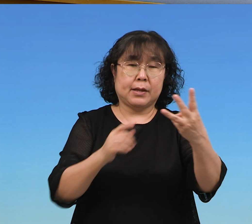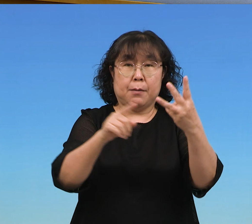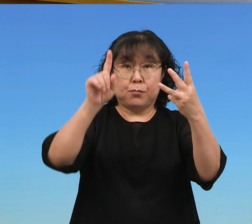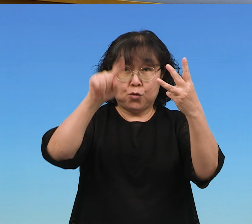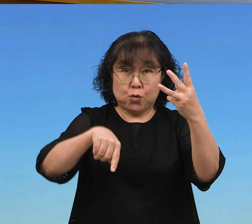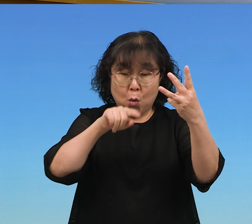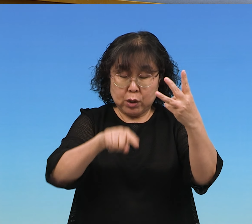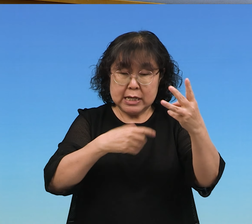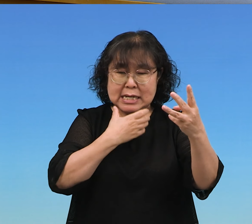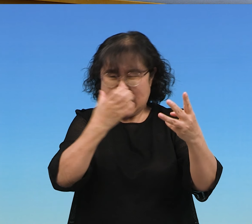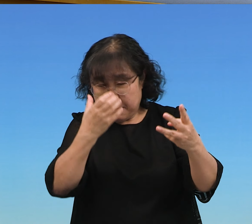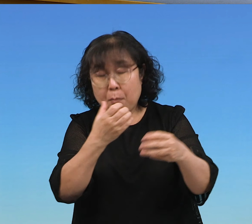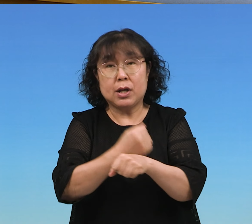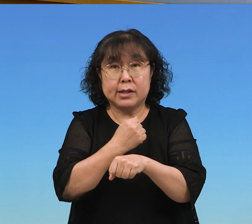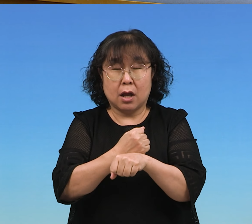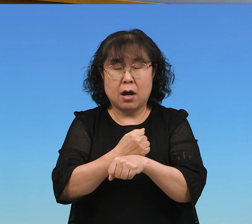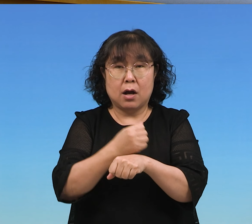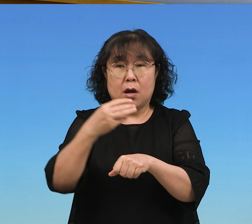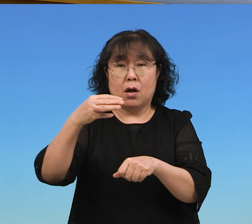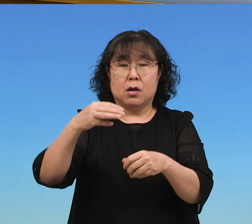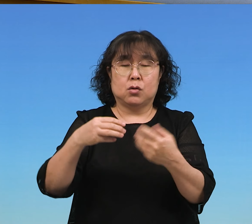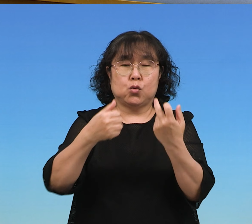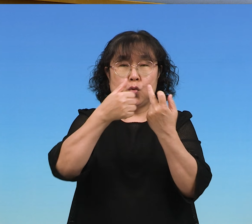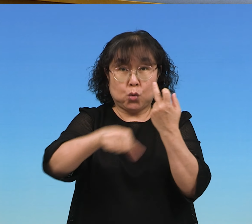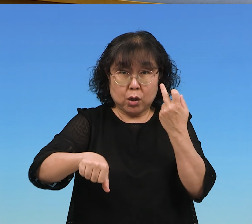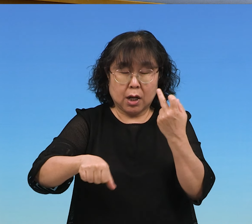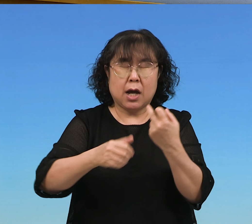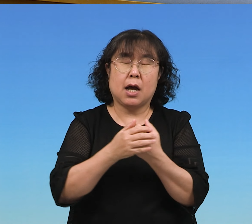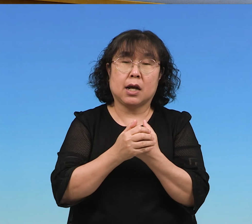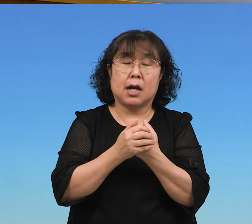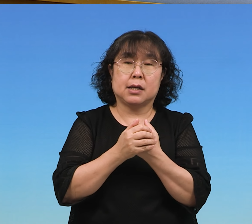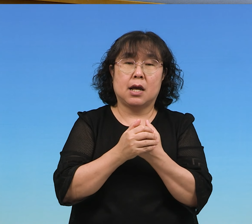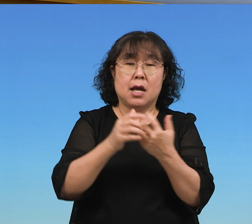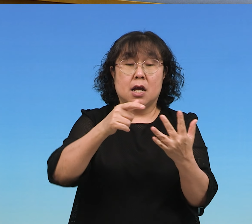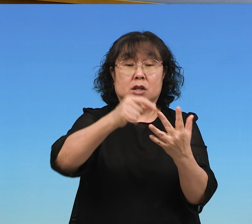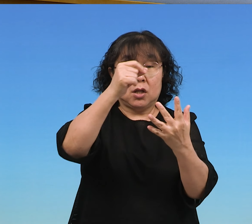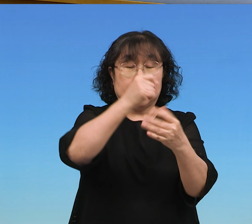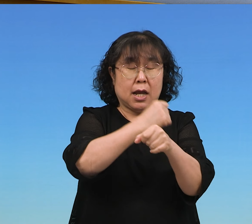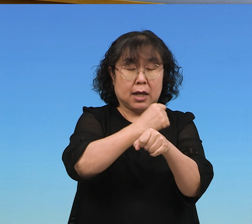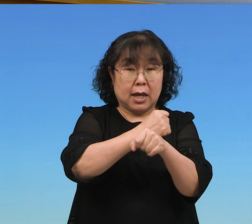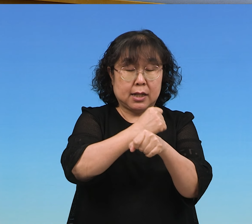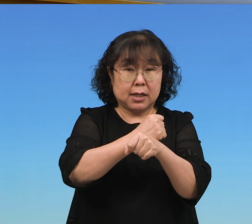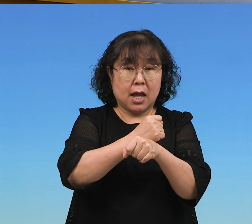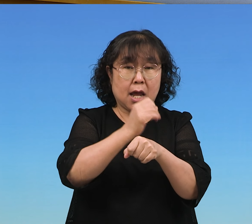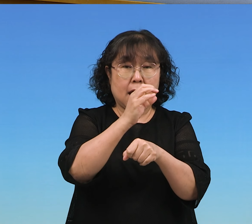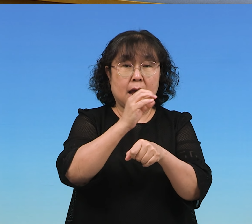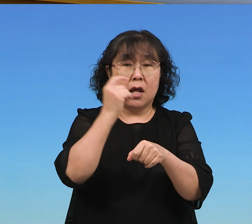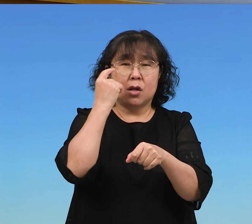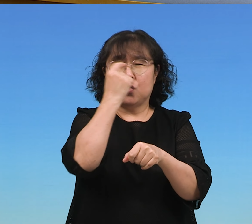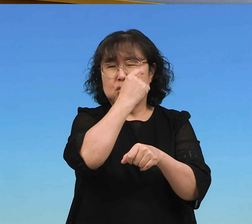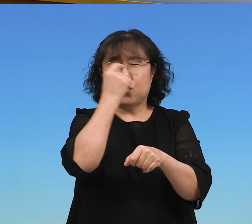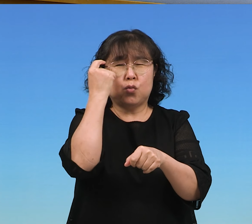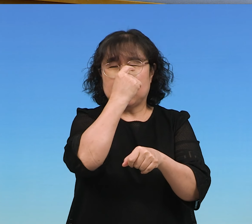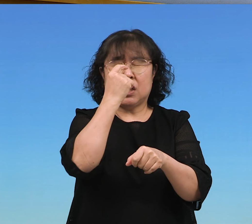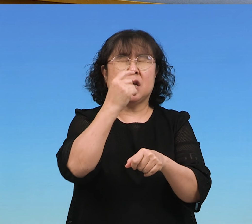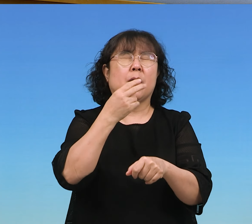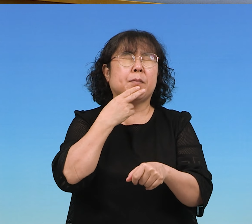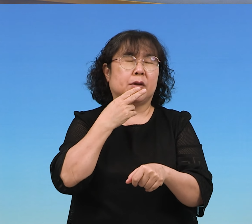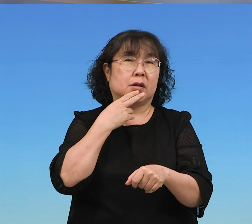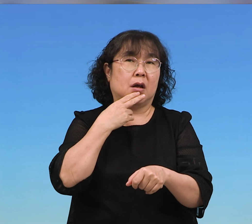좌하리라. 삼촌이 이렇게 크게 양보해 줘가지고 이제 롯은 막 마음껏 자기가 이제 선택해서 땅을 고를 수 있게